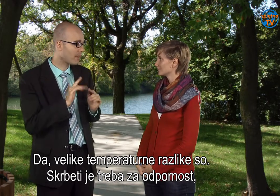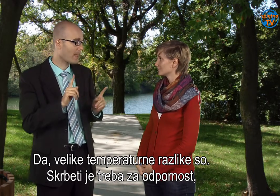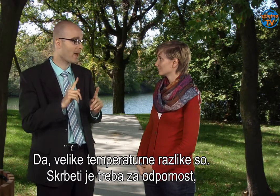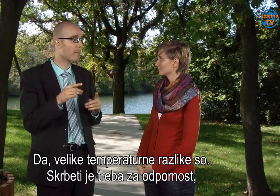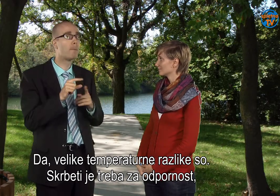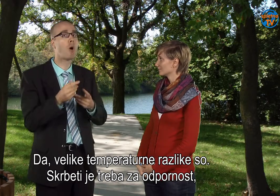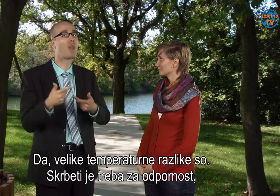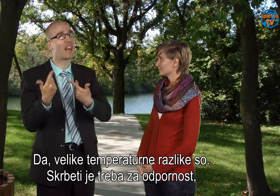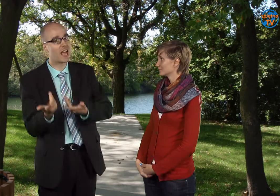boleznim.